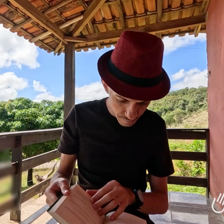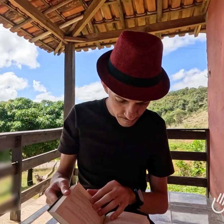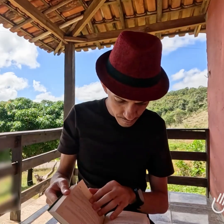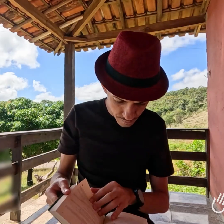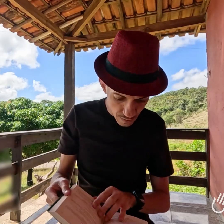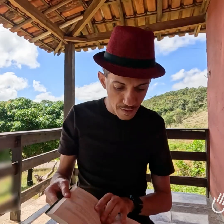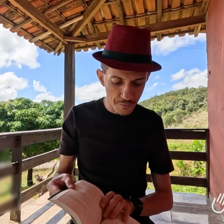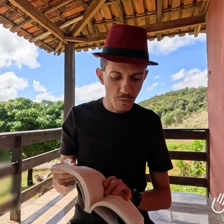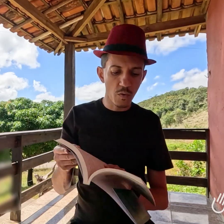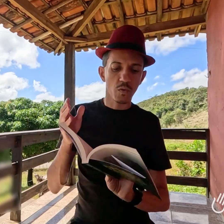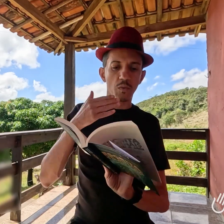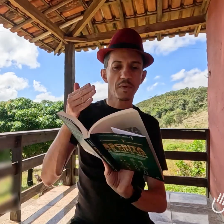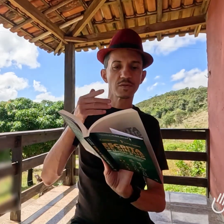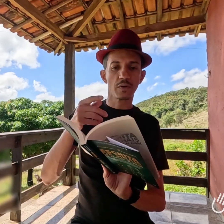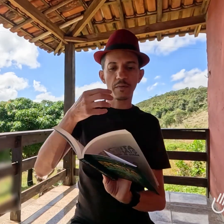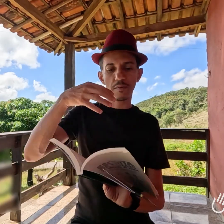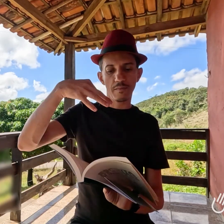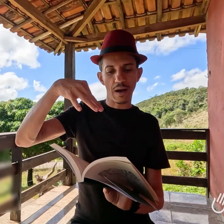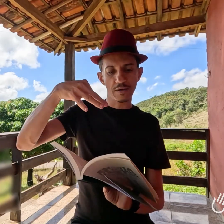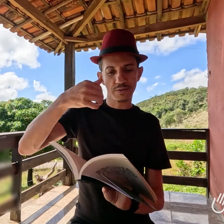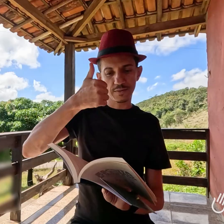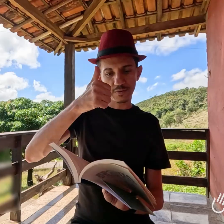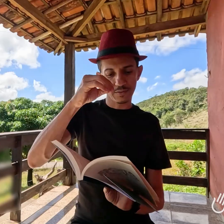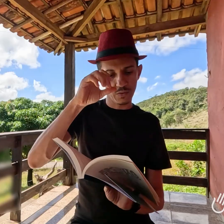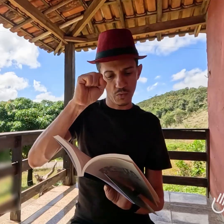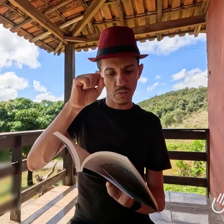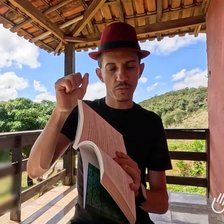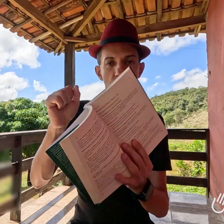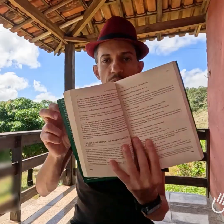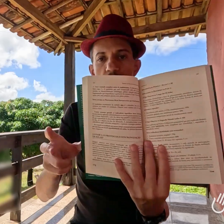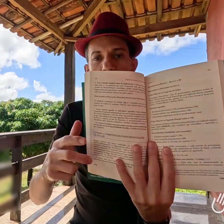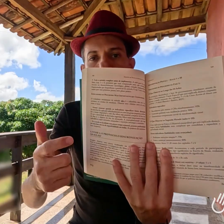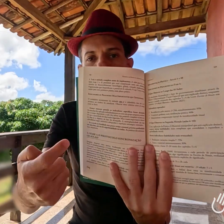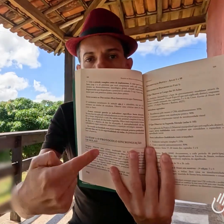ver. Ó, no capítulo 3, na página...